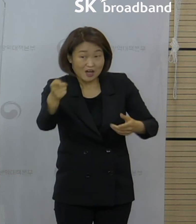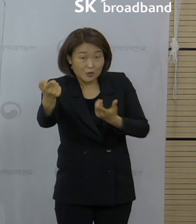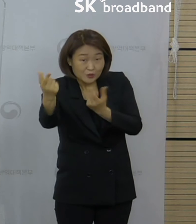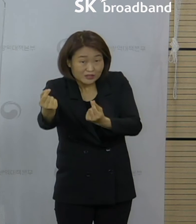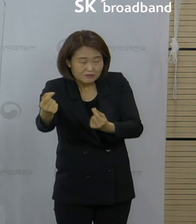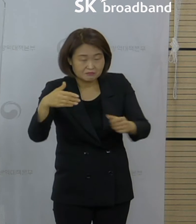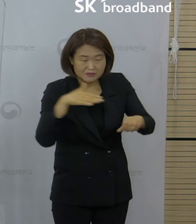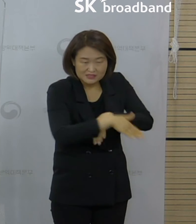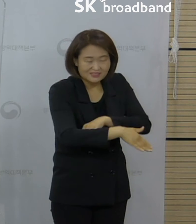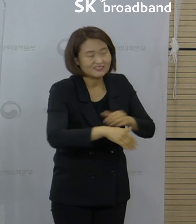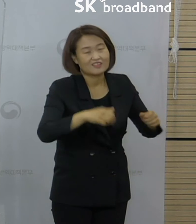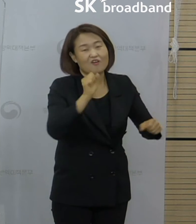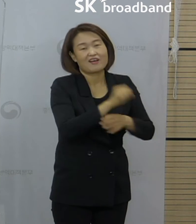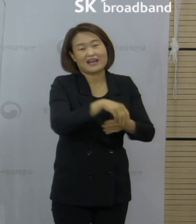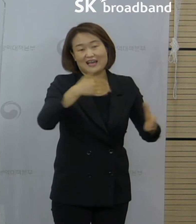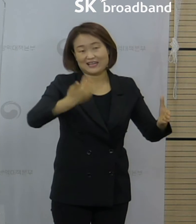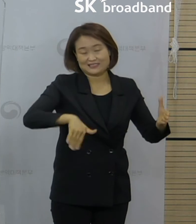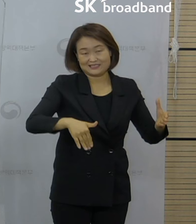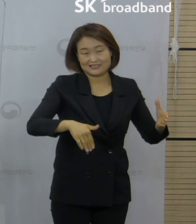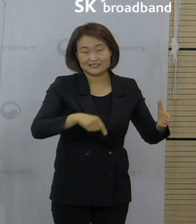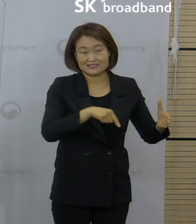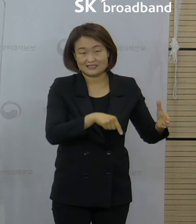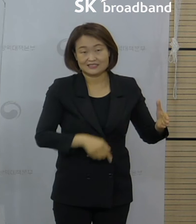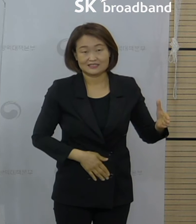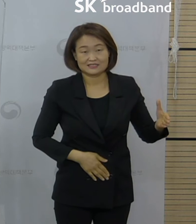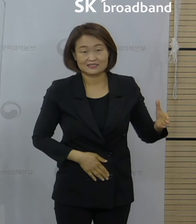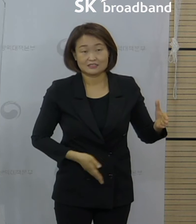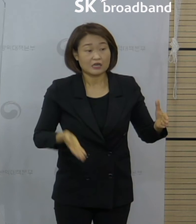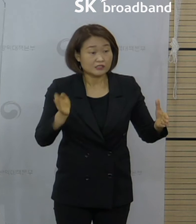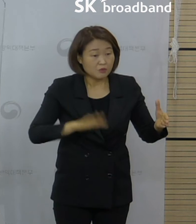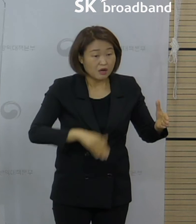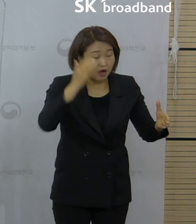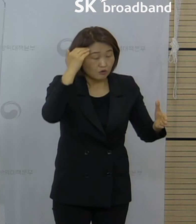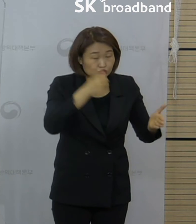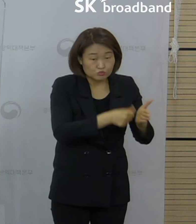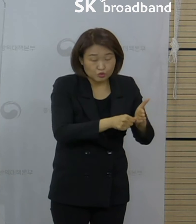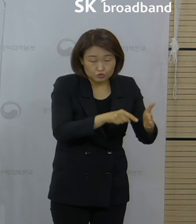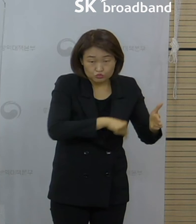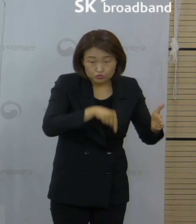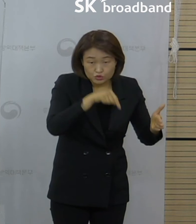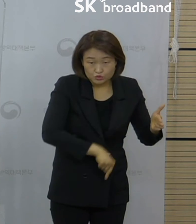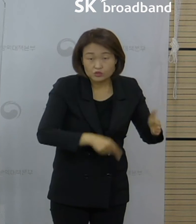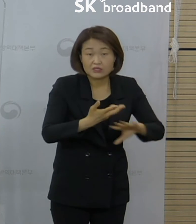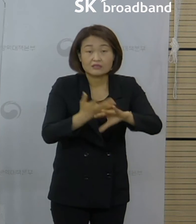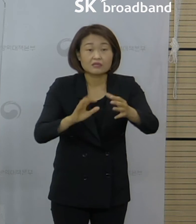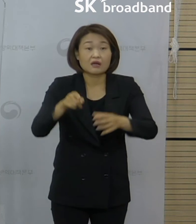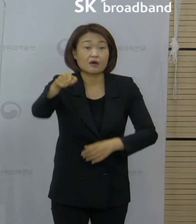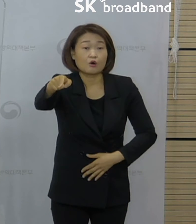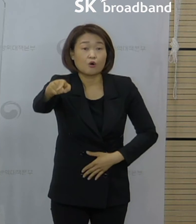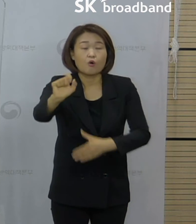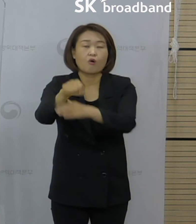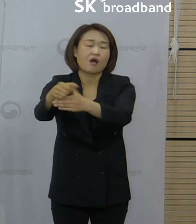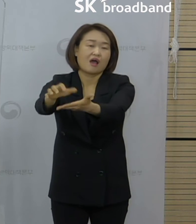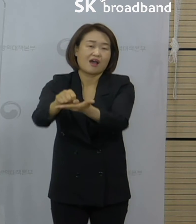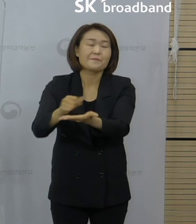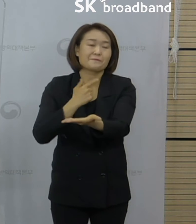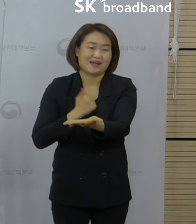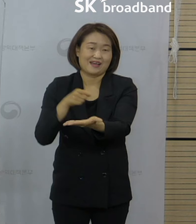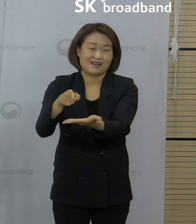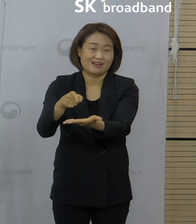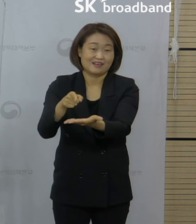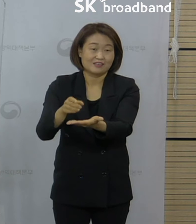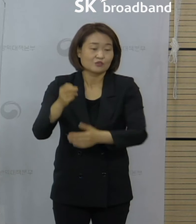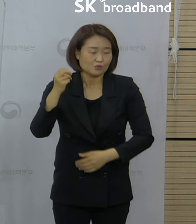국내 업체 중에는 해외에서 허가를 득한 경우도 있고 또 아까 질문 주신 대로 법적인 절차의 문제도